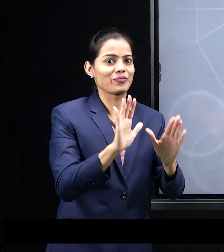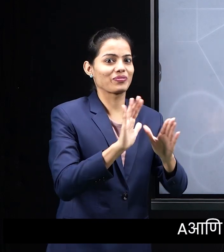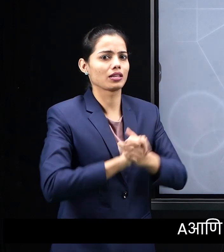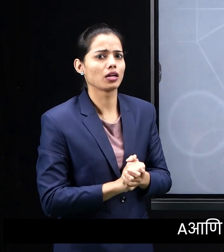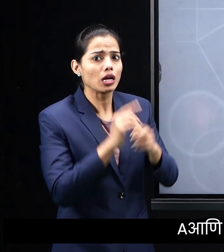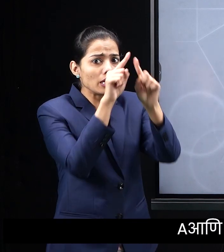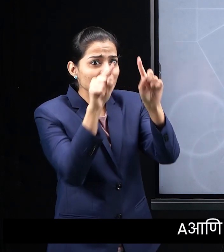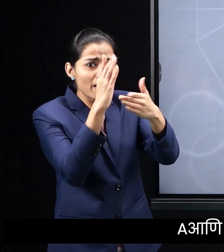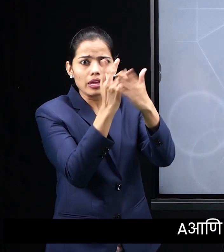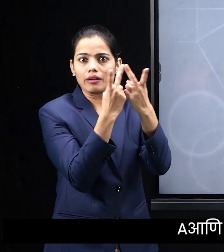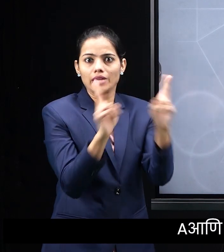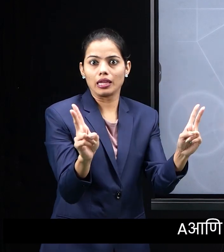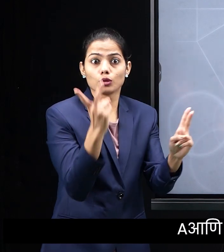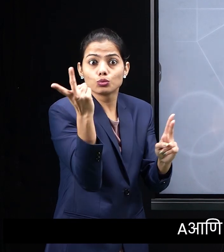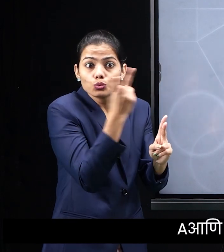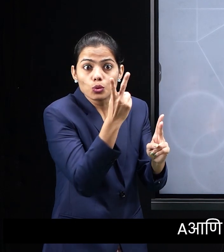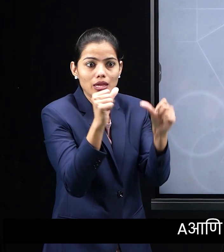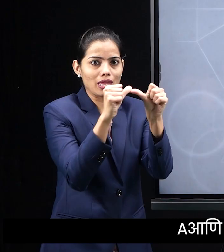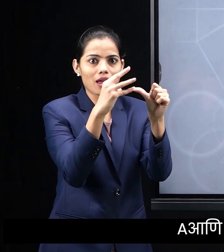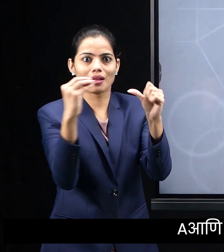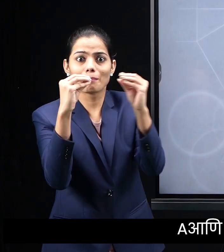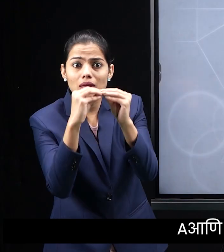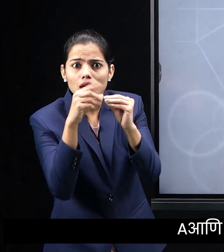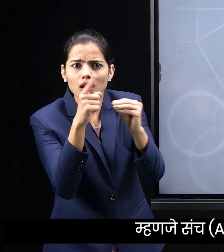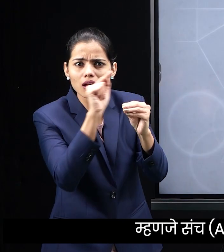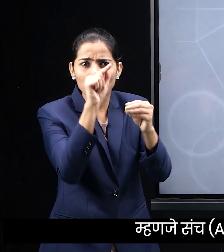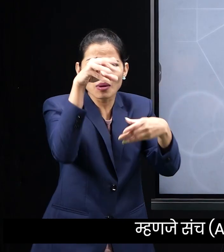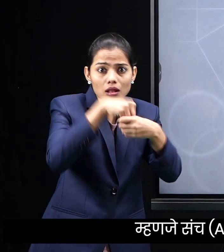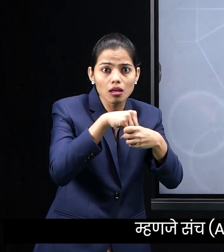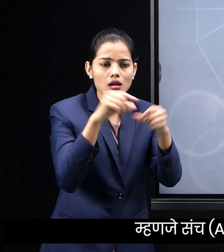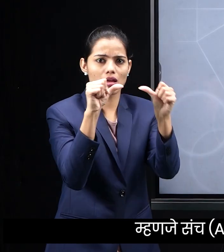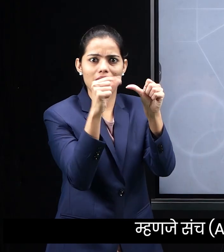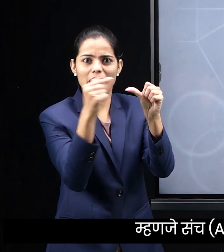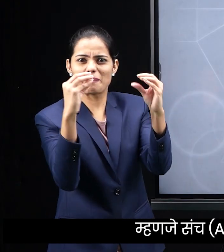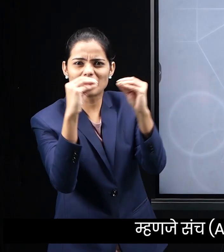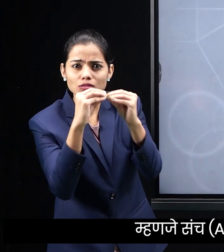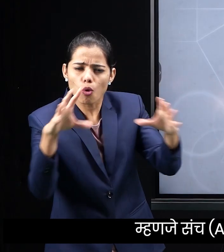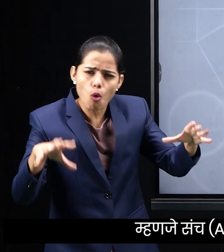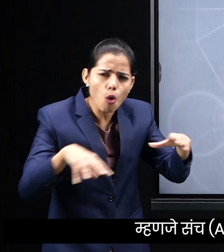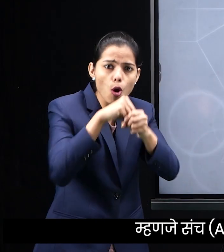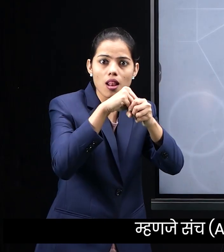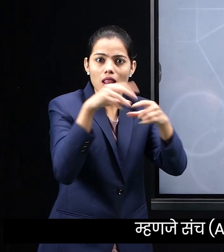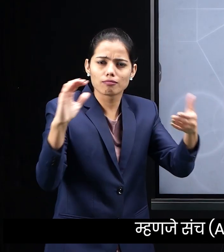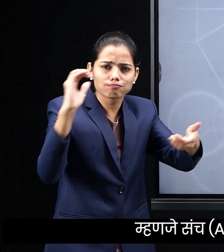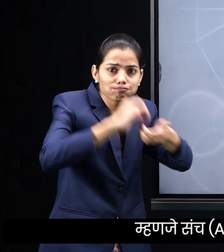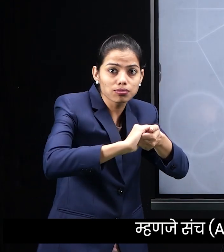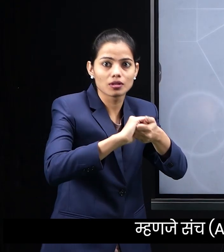a आणि b या दोन संचाचा सममित फरक म्हणजे संच a minus b युनियन b minus a